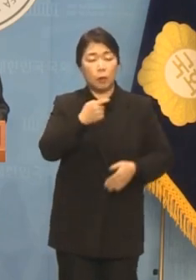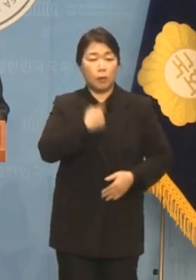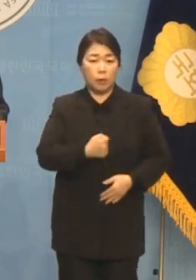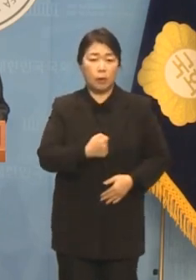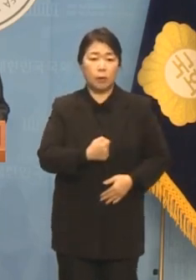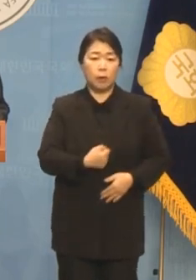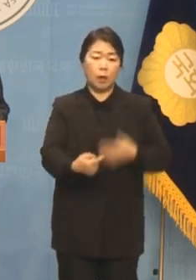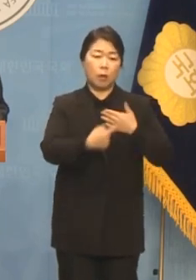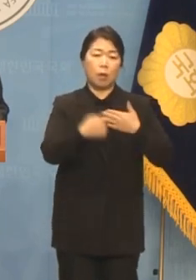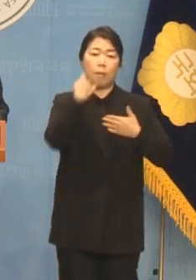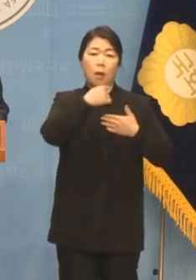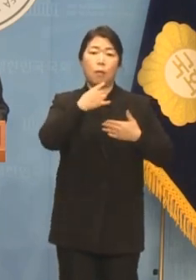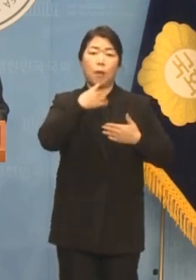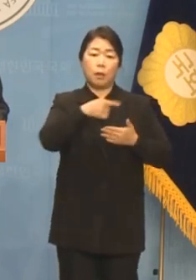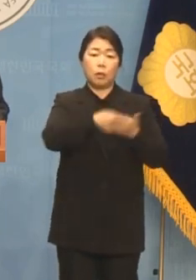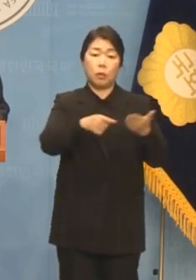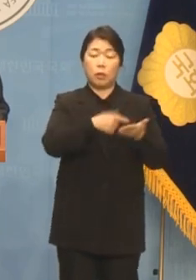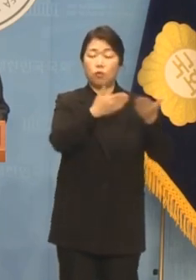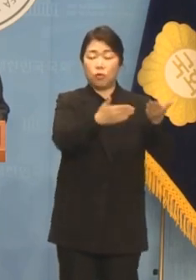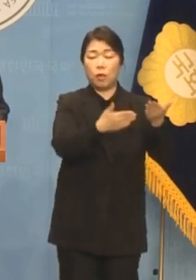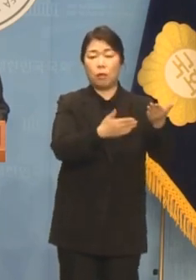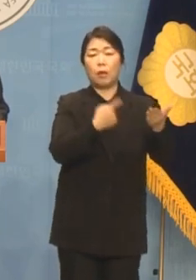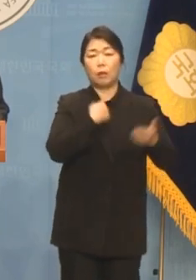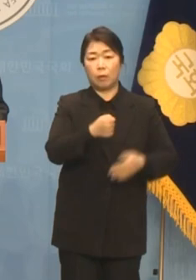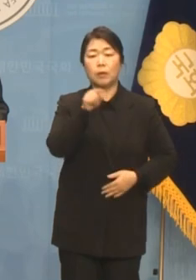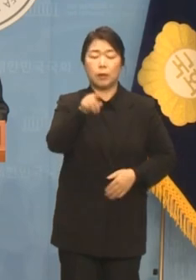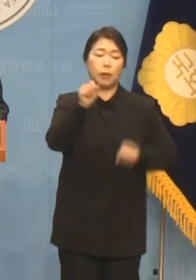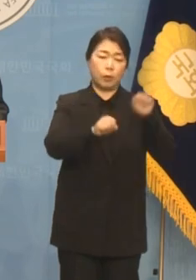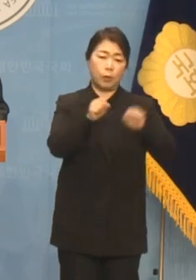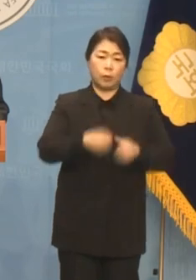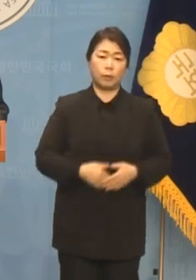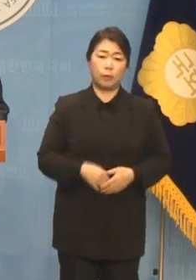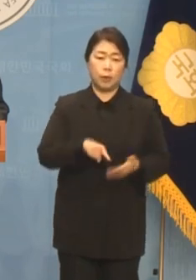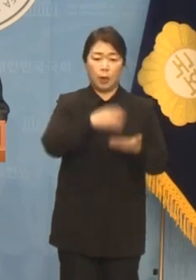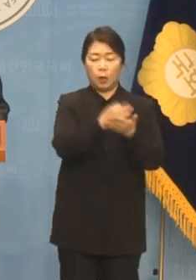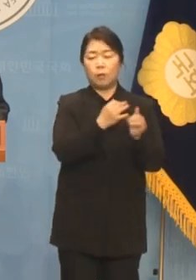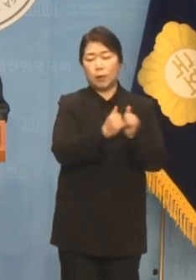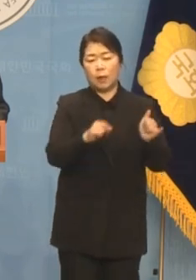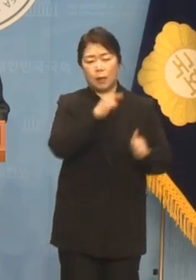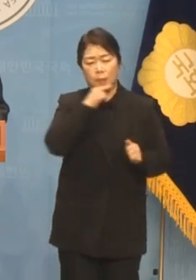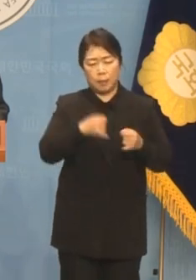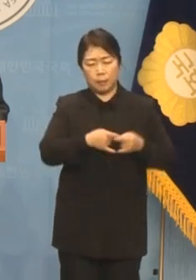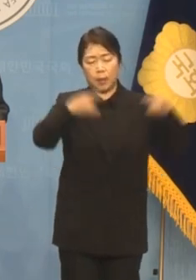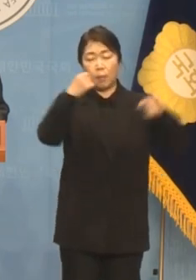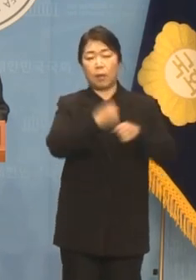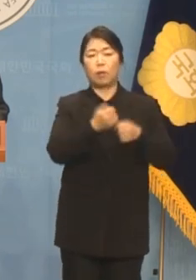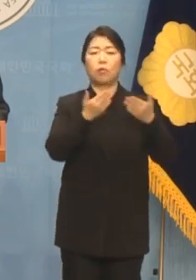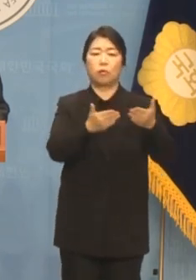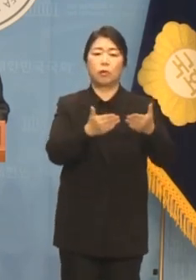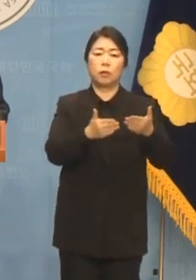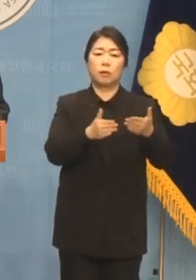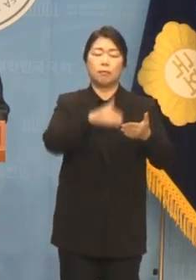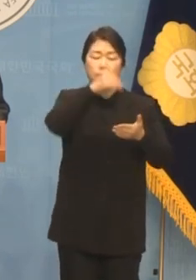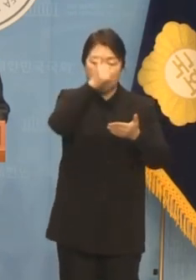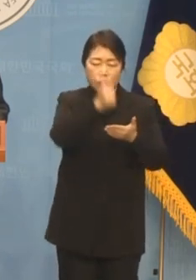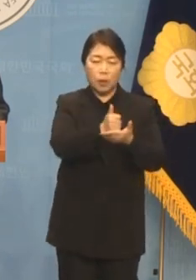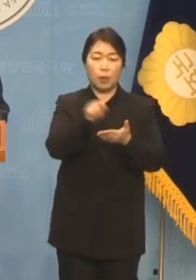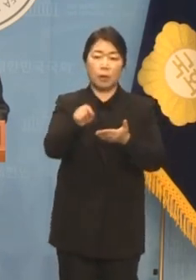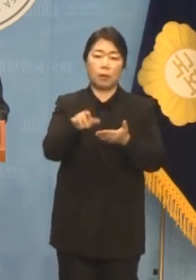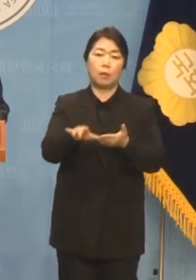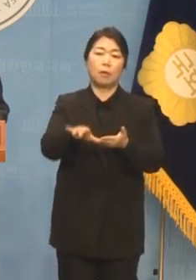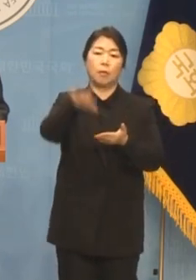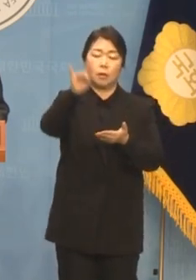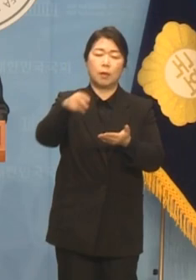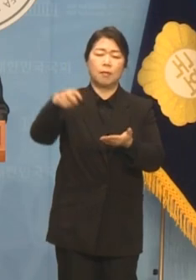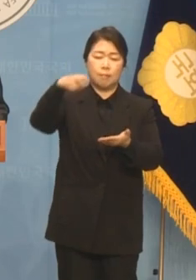손실보상을 강행 처리했던 소상공인 자영업자들 빛의 굴레에 밀어 넘은 원제를 먼저